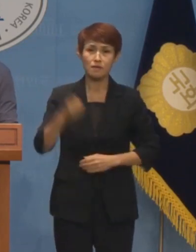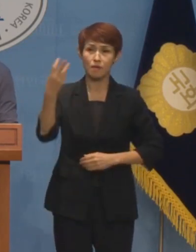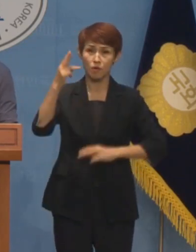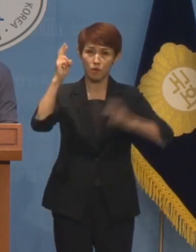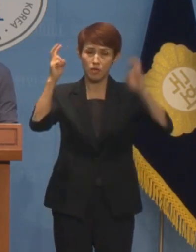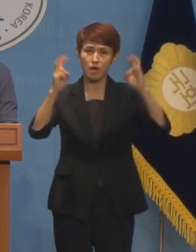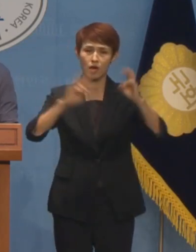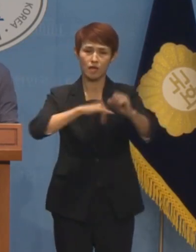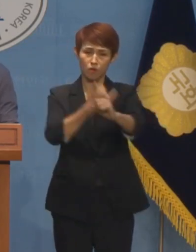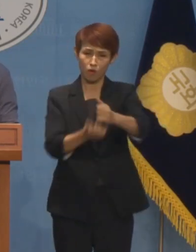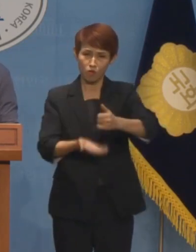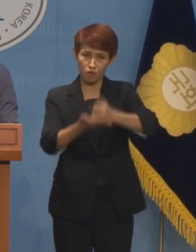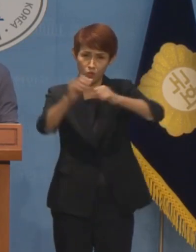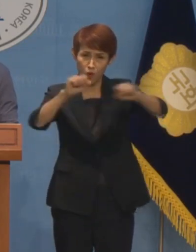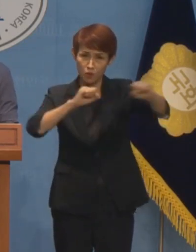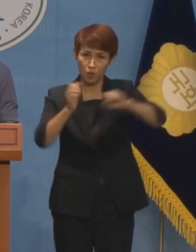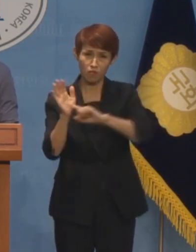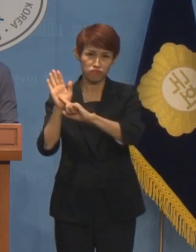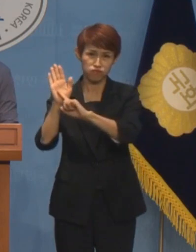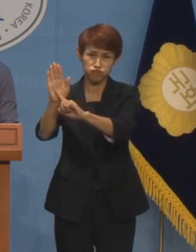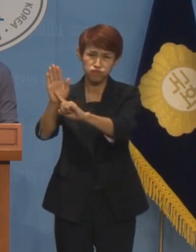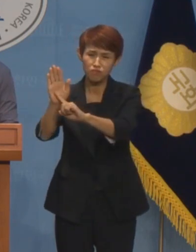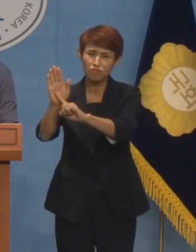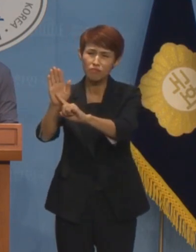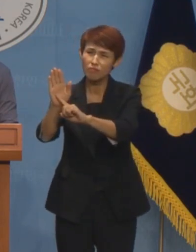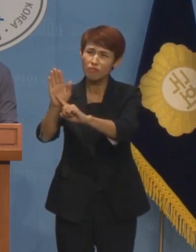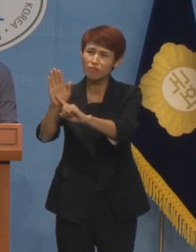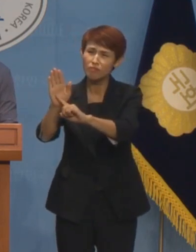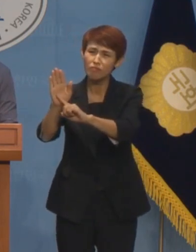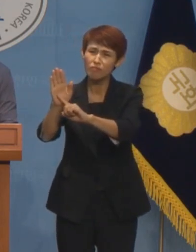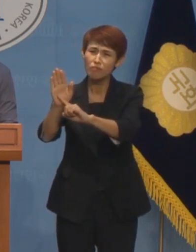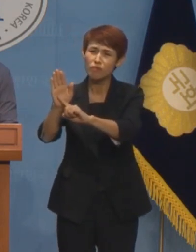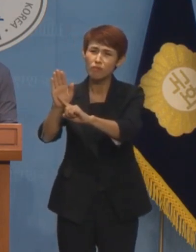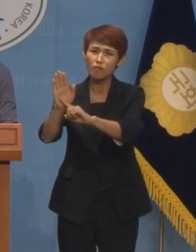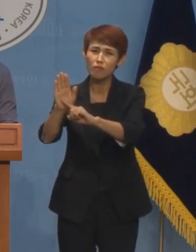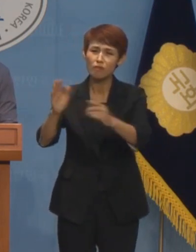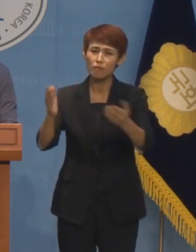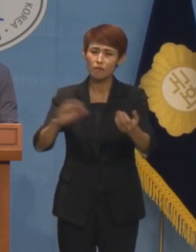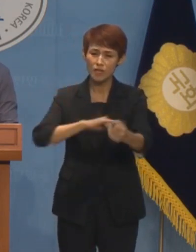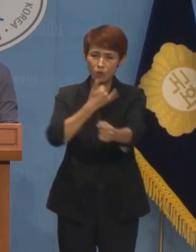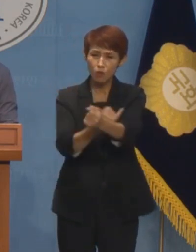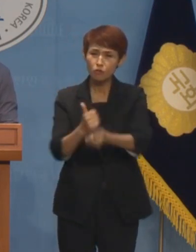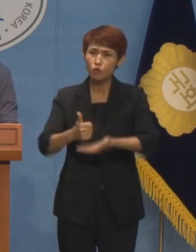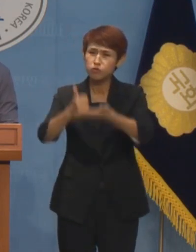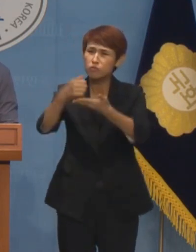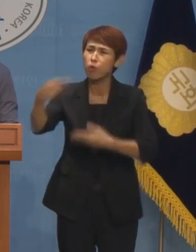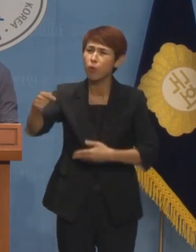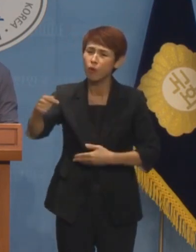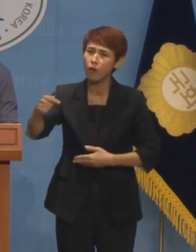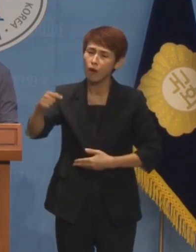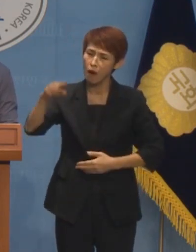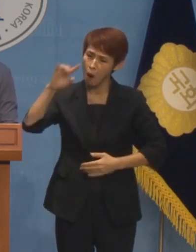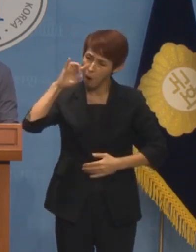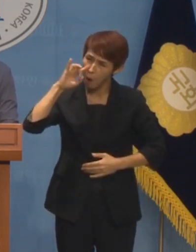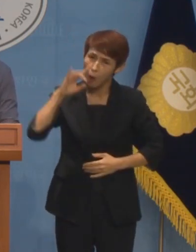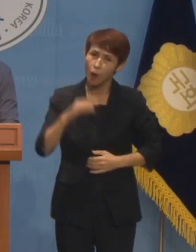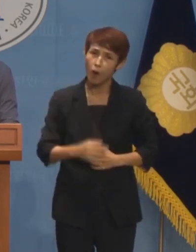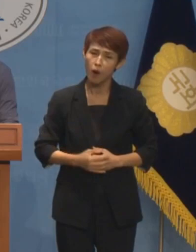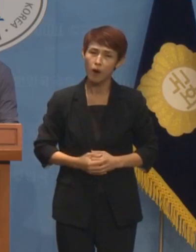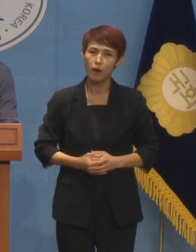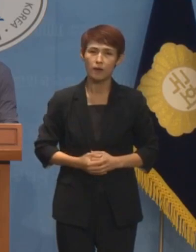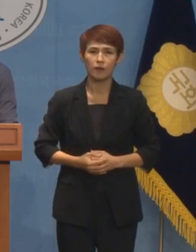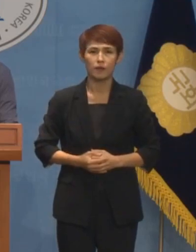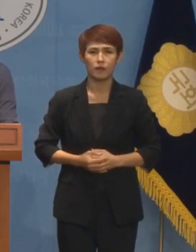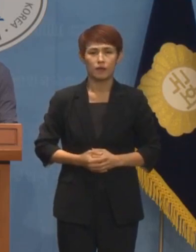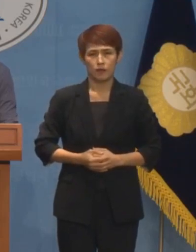존중 활동을 공유한다는데 도대체 그 무슨 활동을 말하는 건지 참으로 궁금합니다.